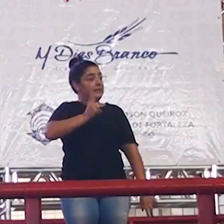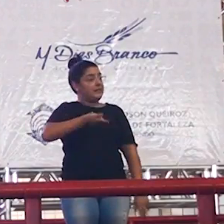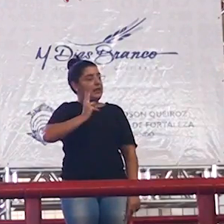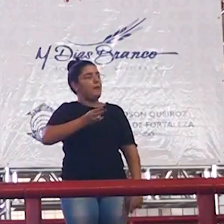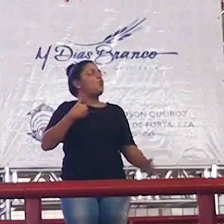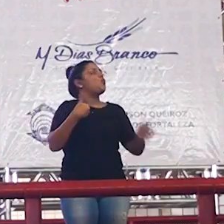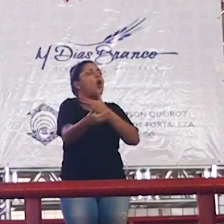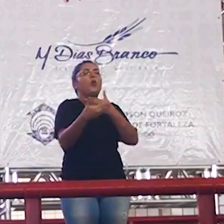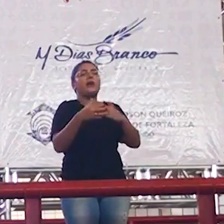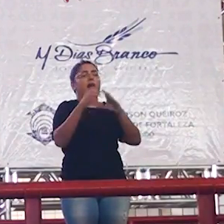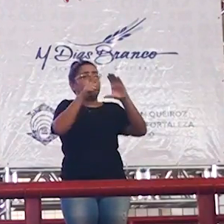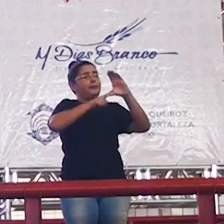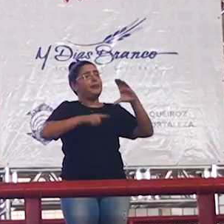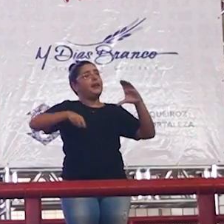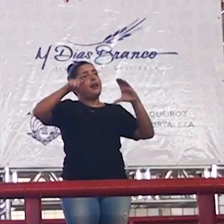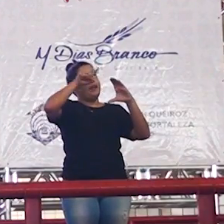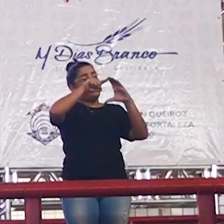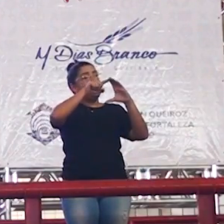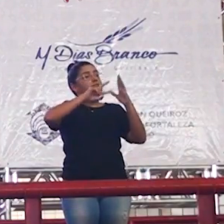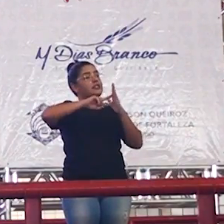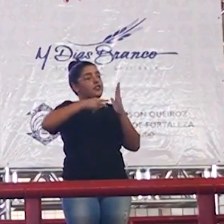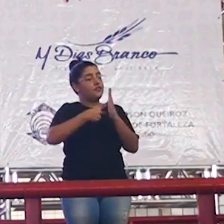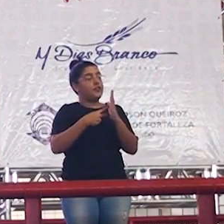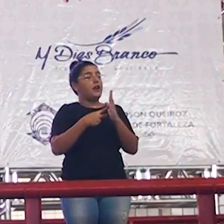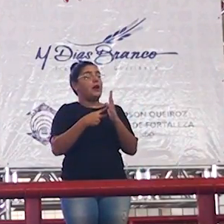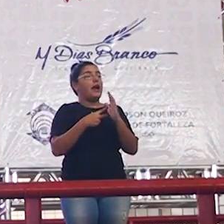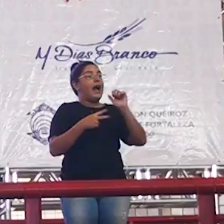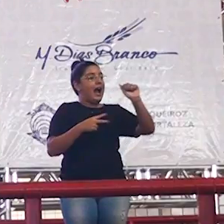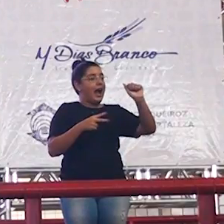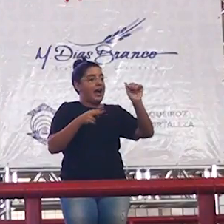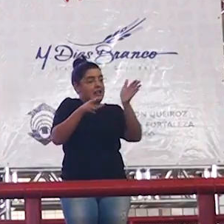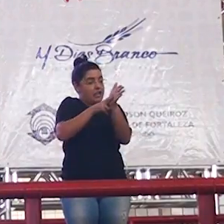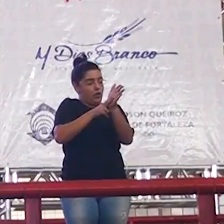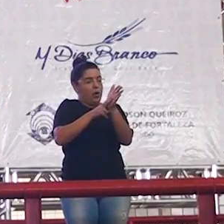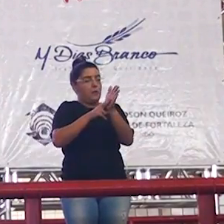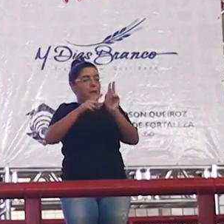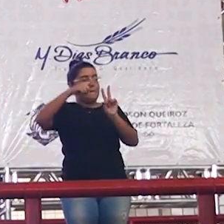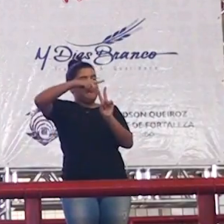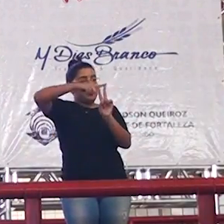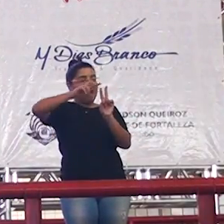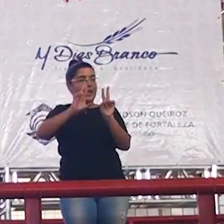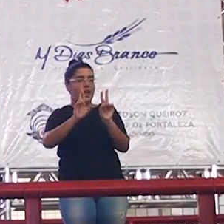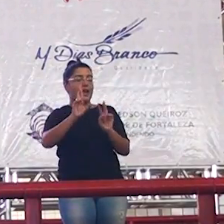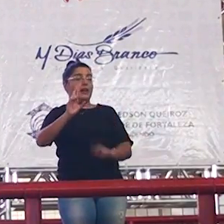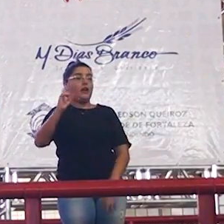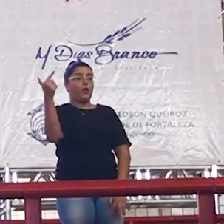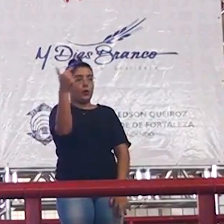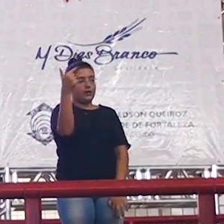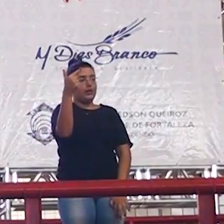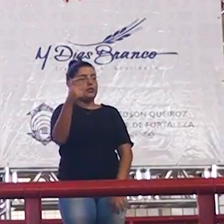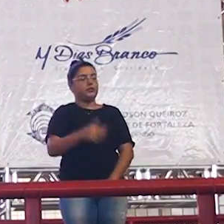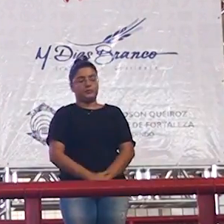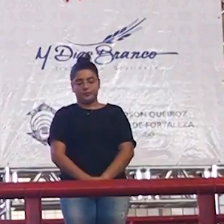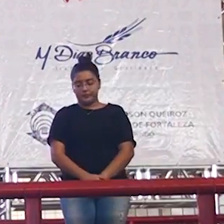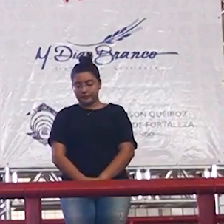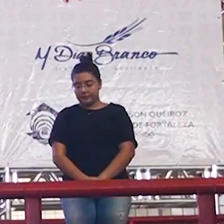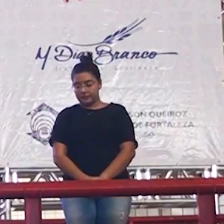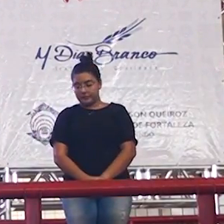de qualquer círculo é πr ao quadrado. E o ângulo que corresponde a πr ao quadrado